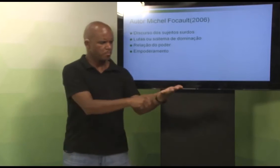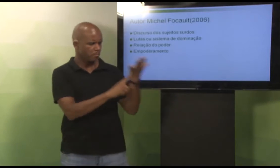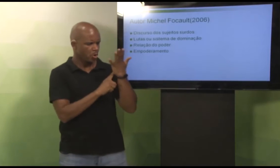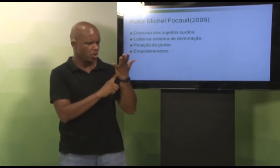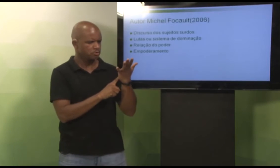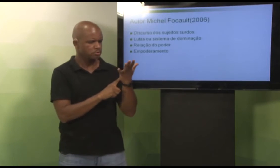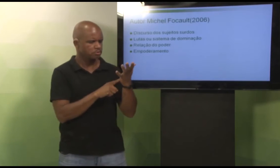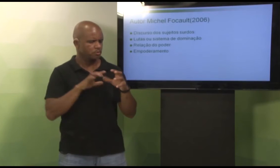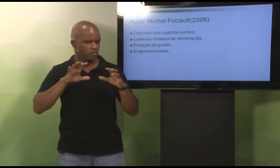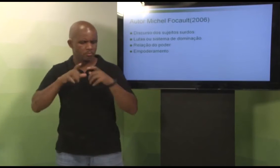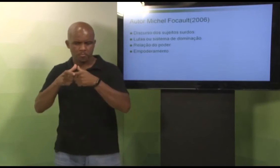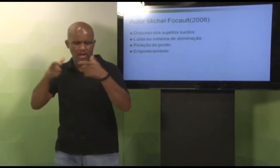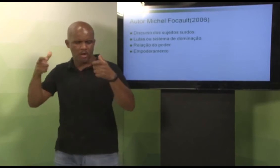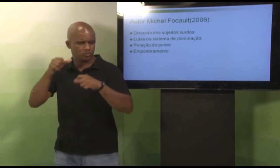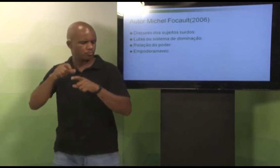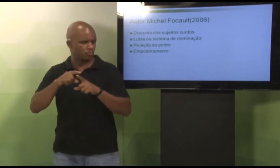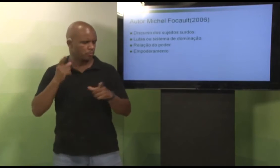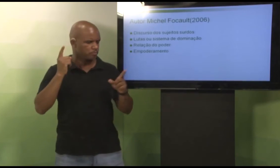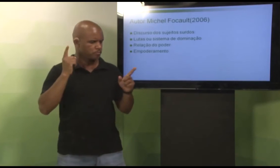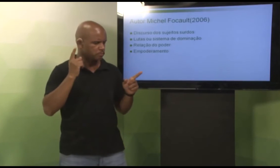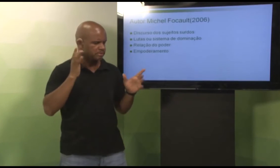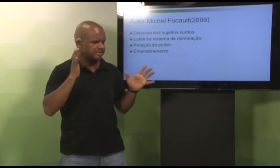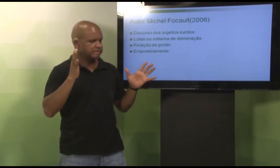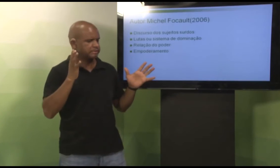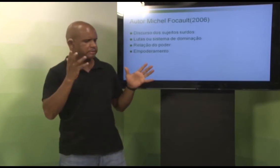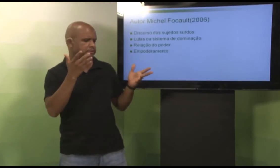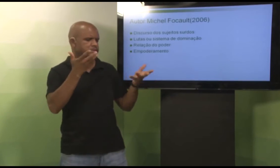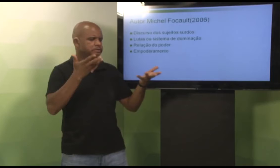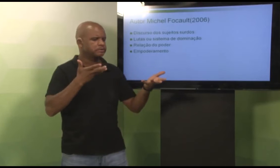esse grupo minoritário tem autonomia, tem força